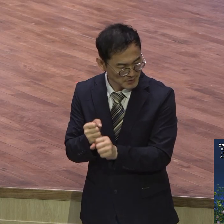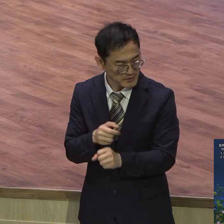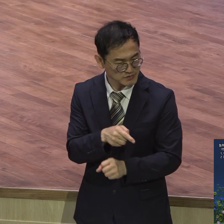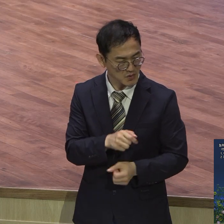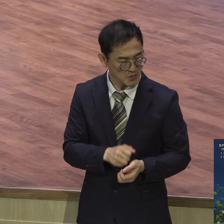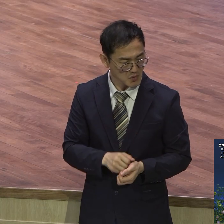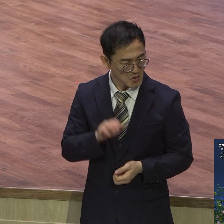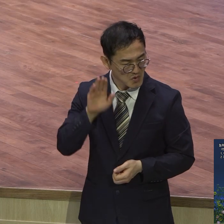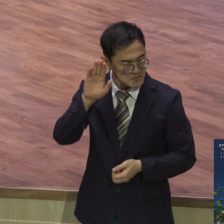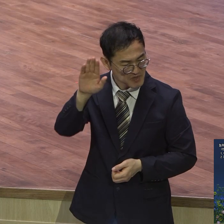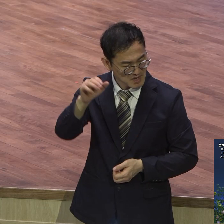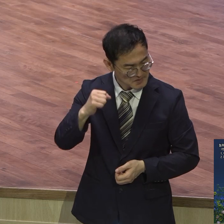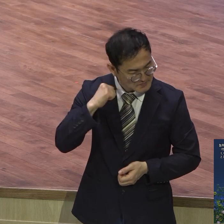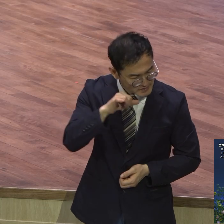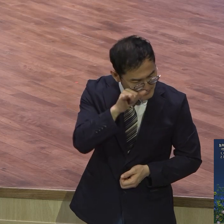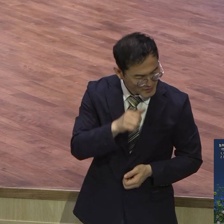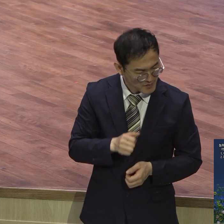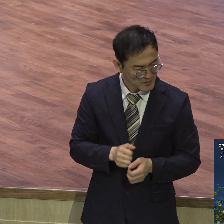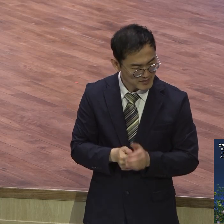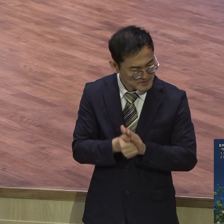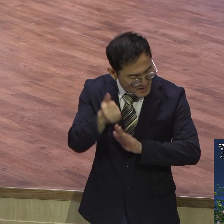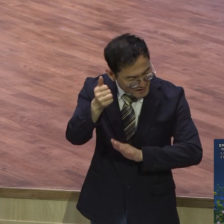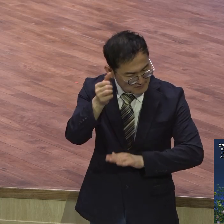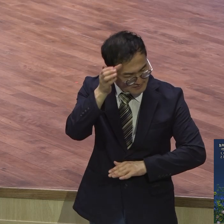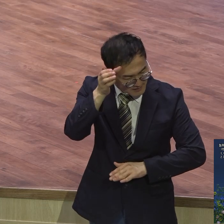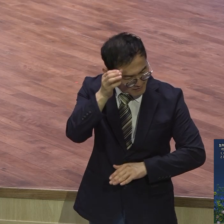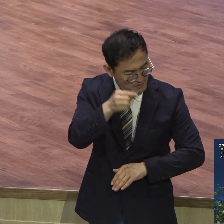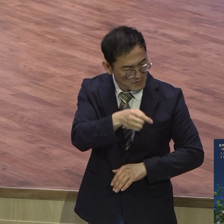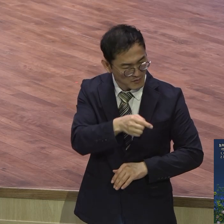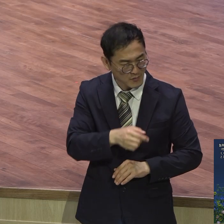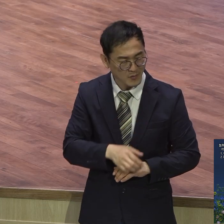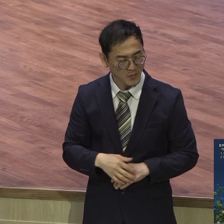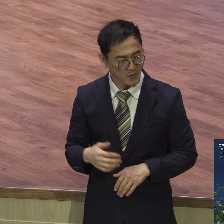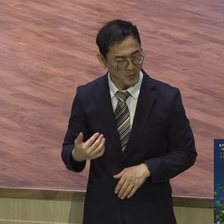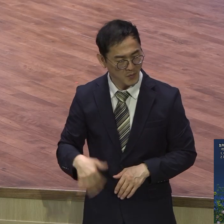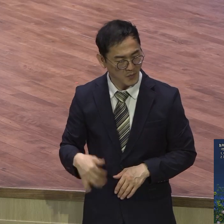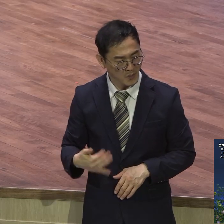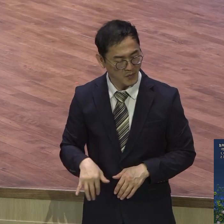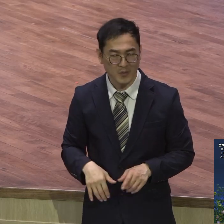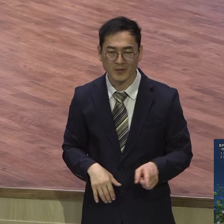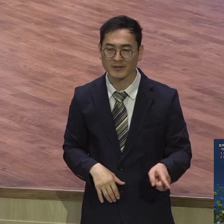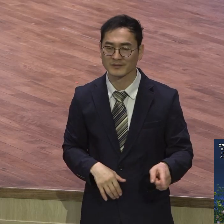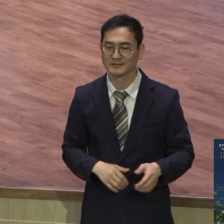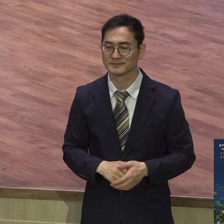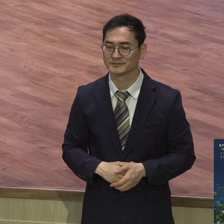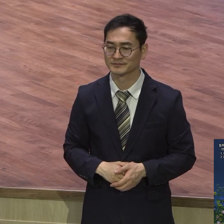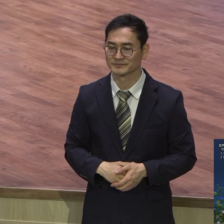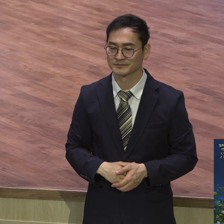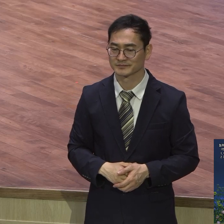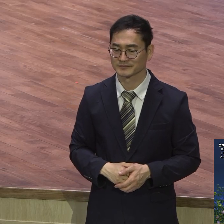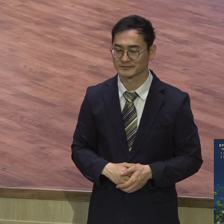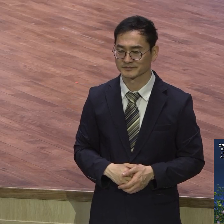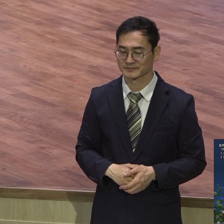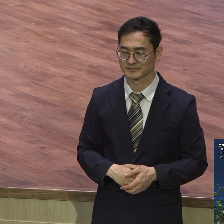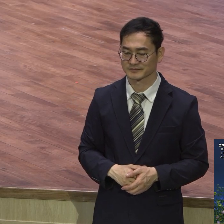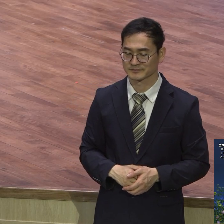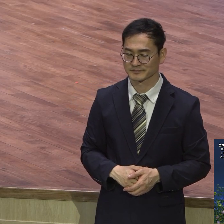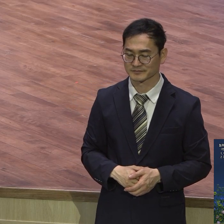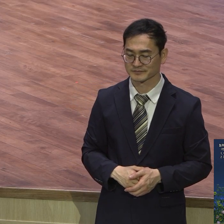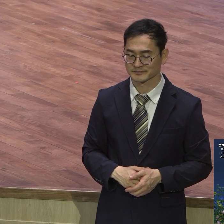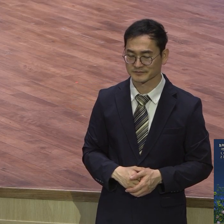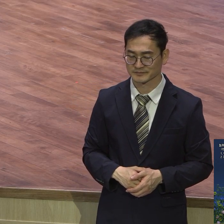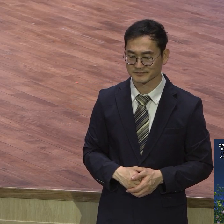힘이 솟아나 아멘 믿음의 눈을 가진 자는요 결국 성략이 되어있어요 갈렙처럼